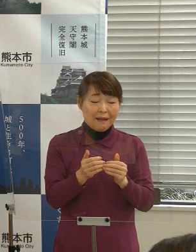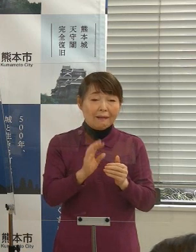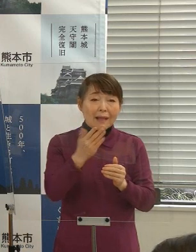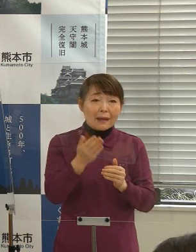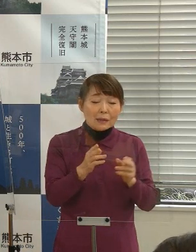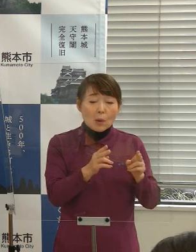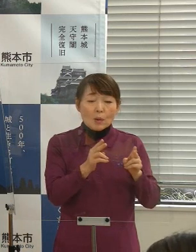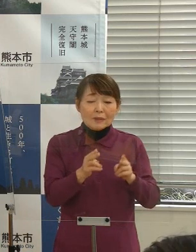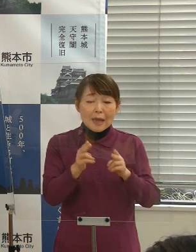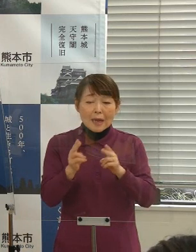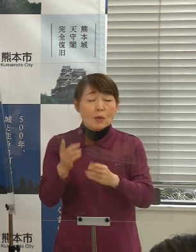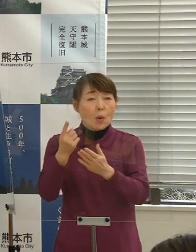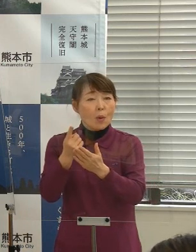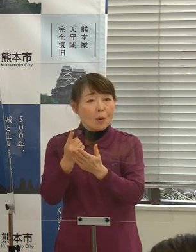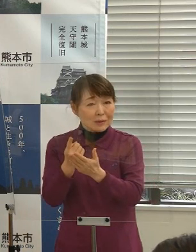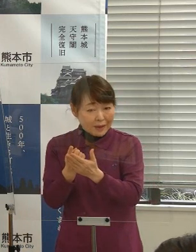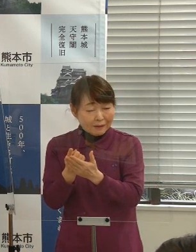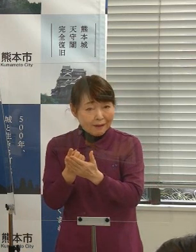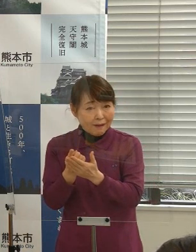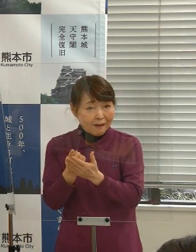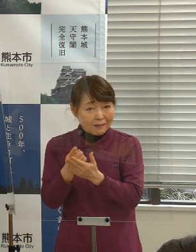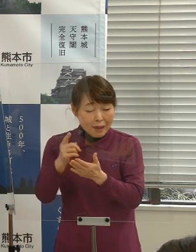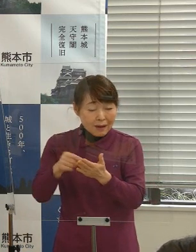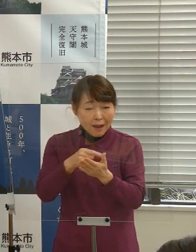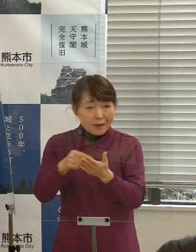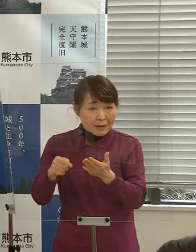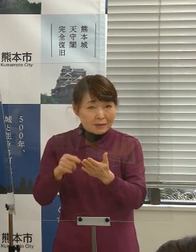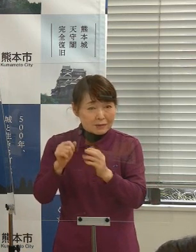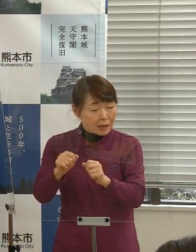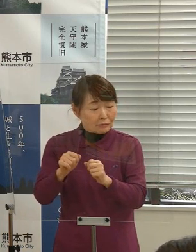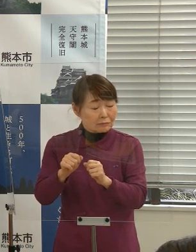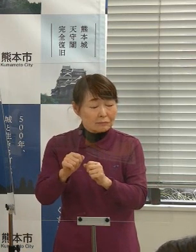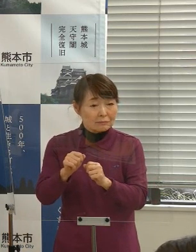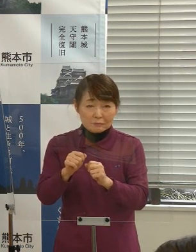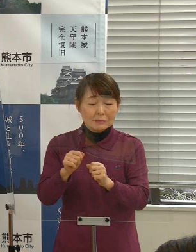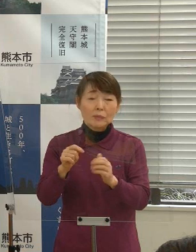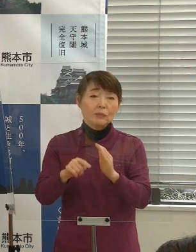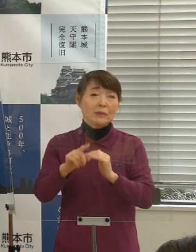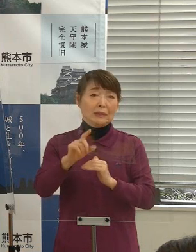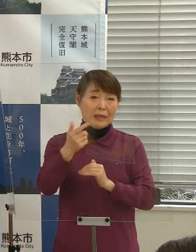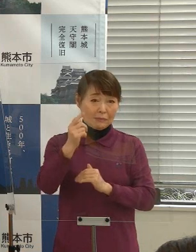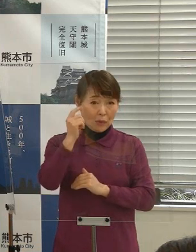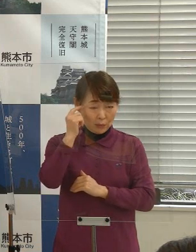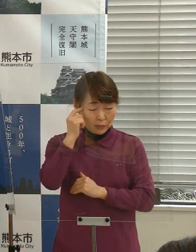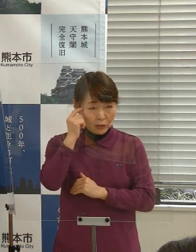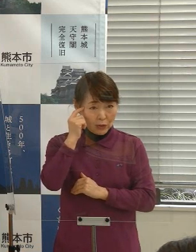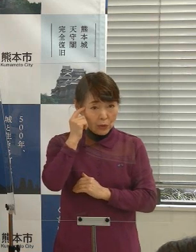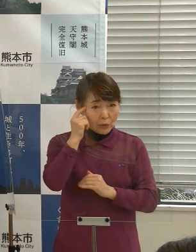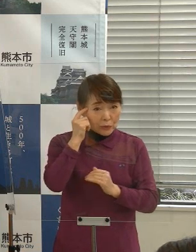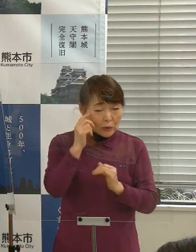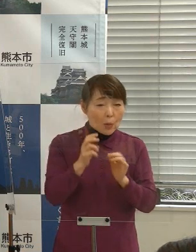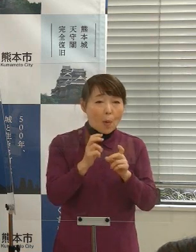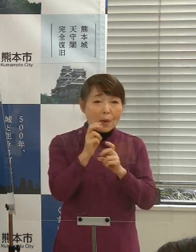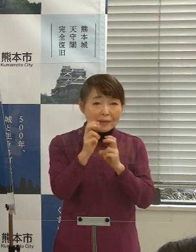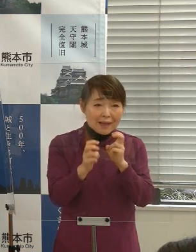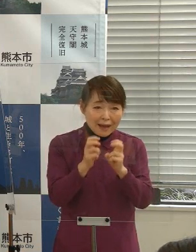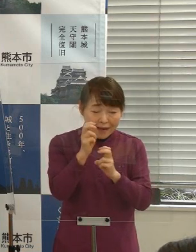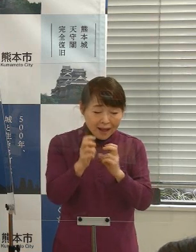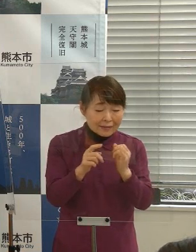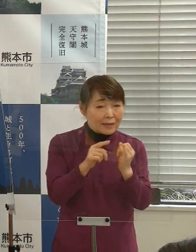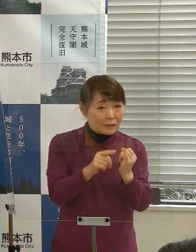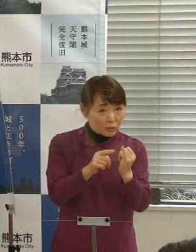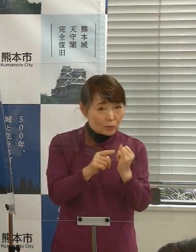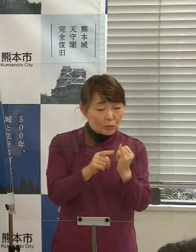やる話ではないというふうに思っています。今、この悩んでおられる女性にどれだけのこと